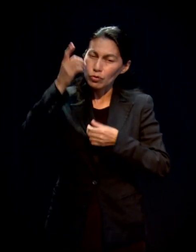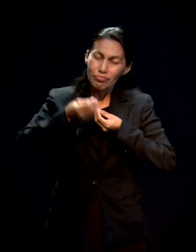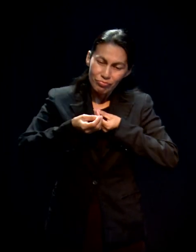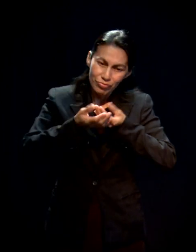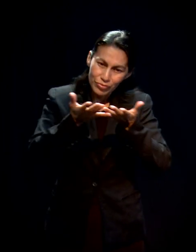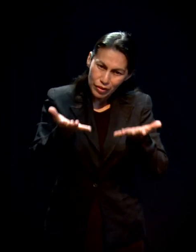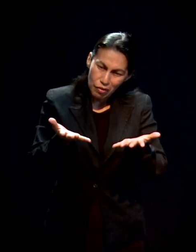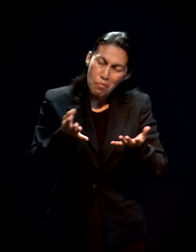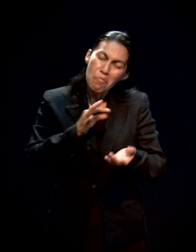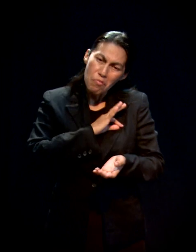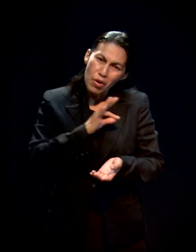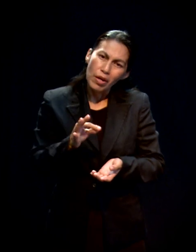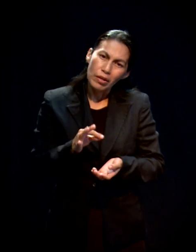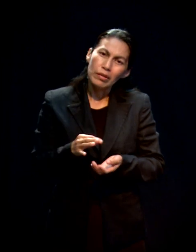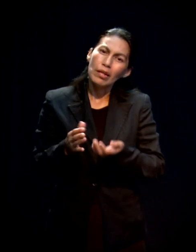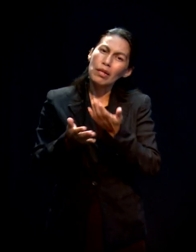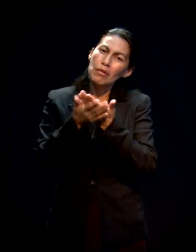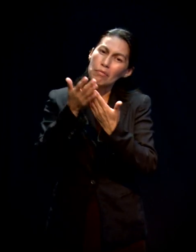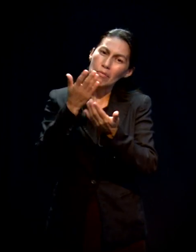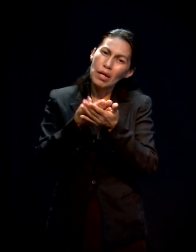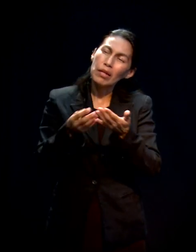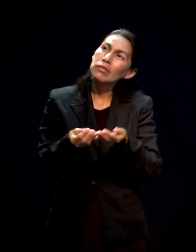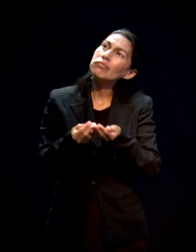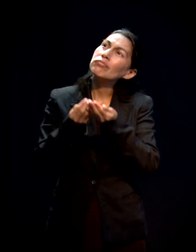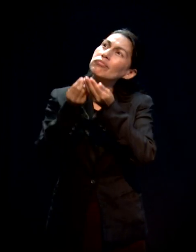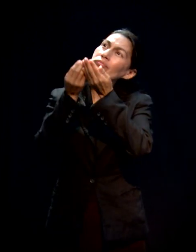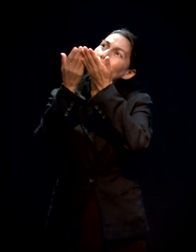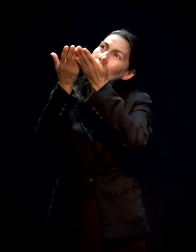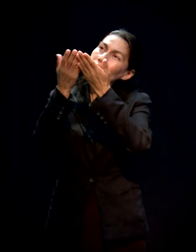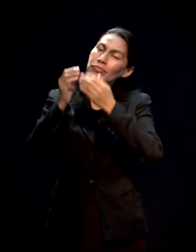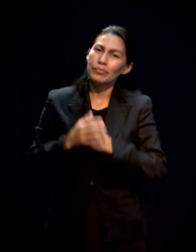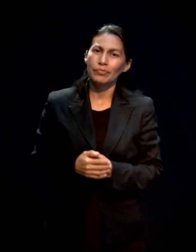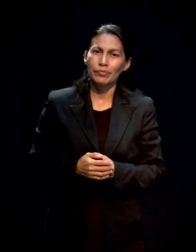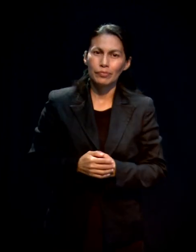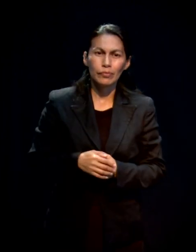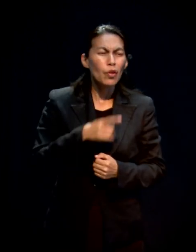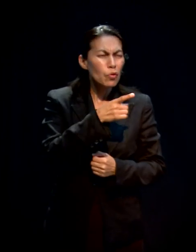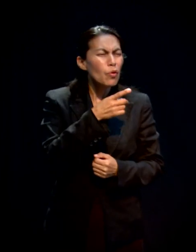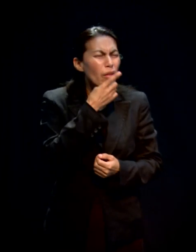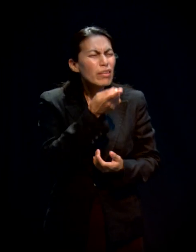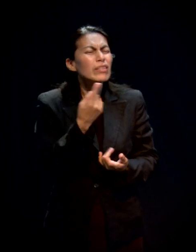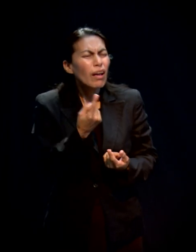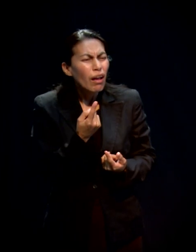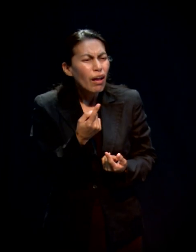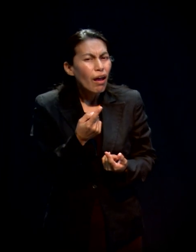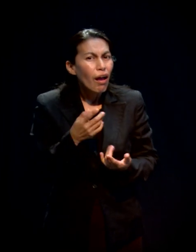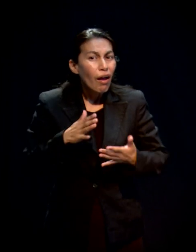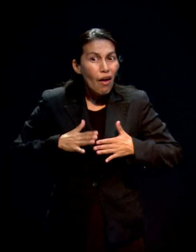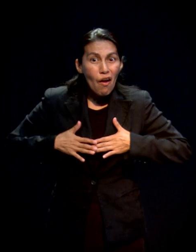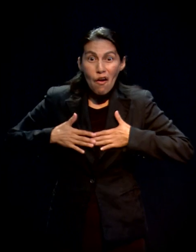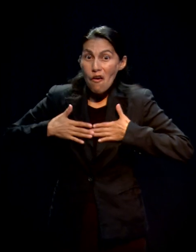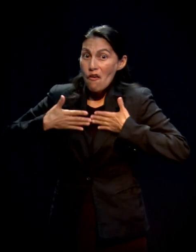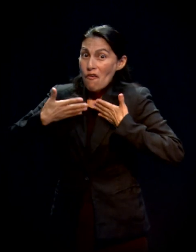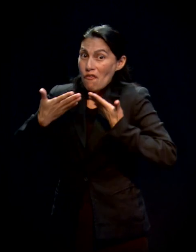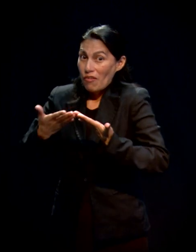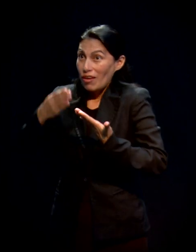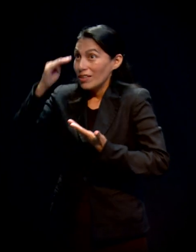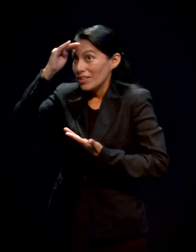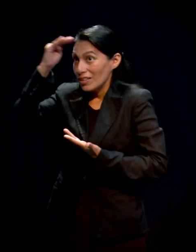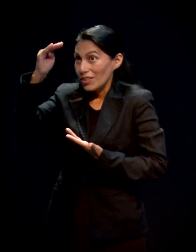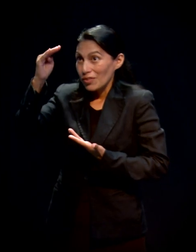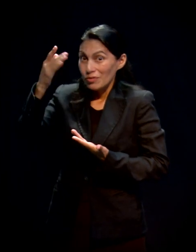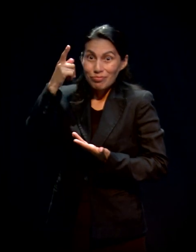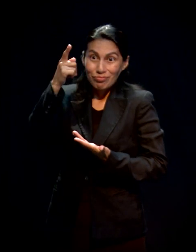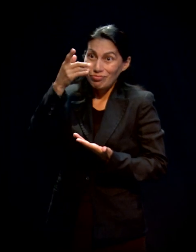sus manos depósito esta necesidad que le dirías tú que confía en el señor nosotros no sabemos cuando el vactor